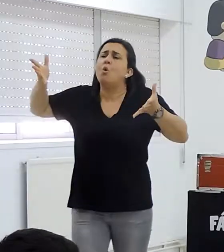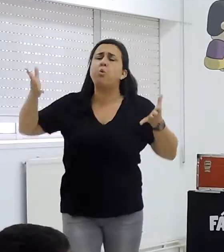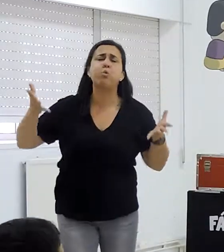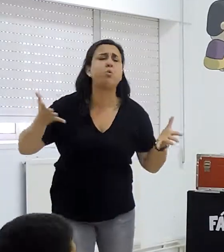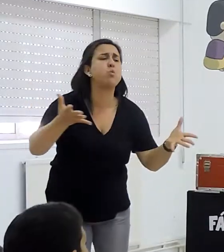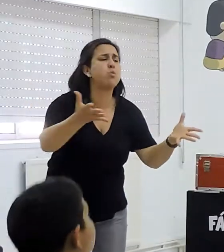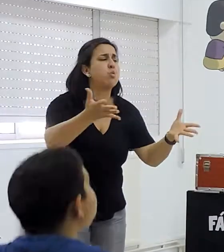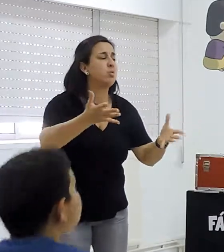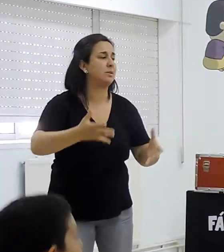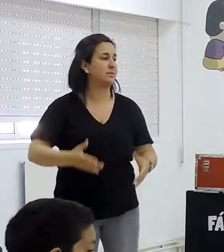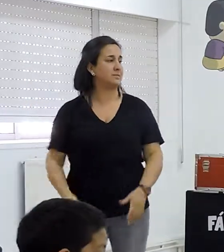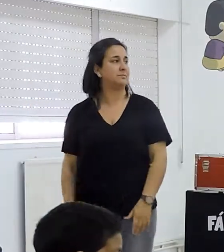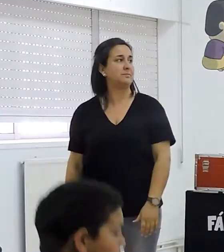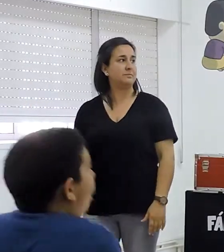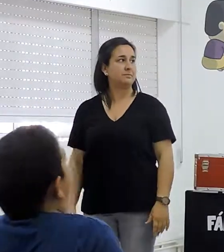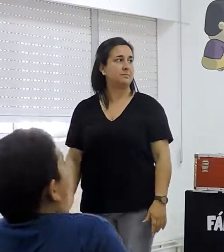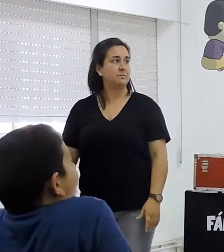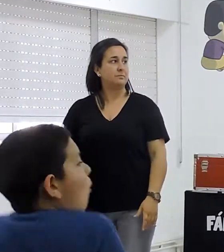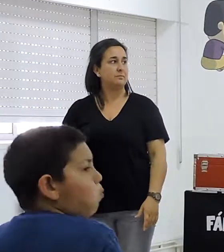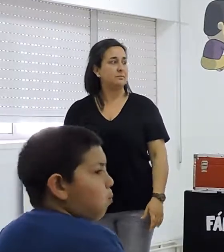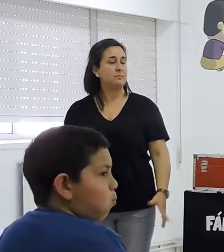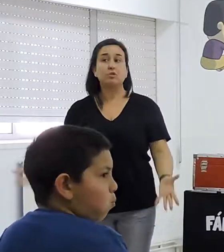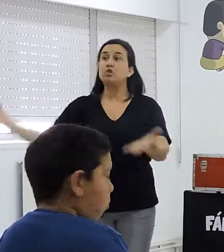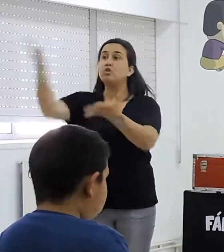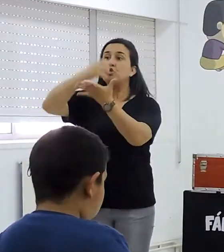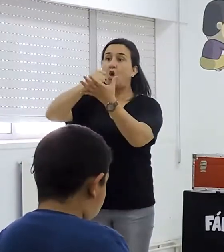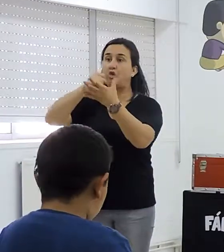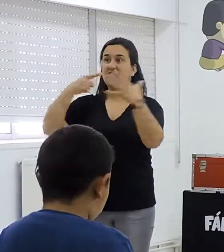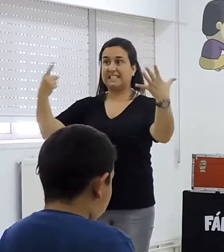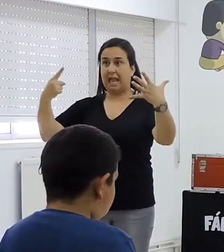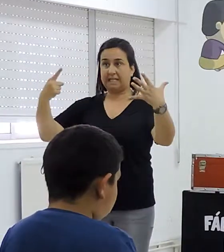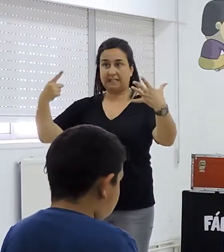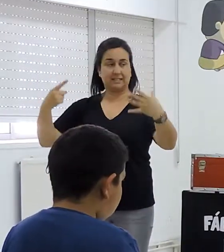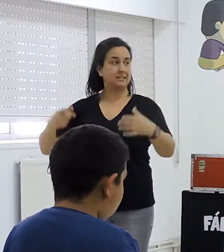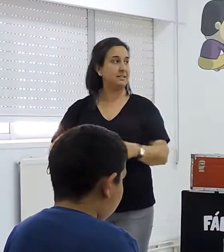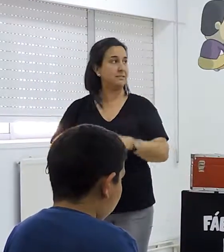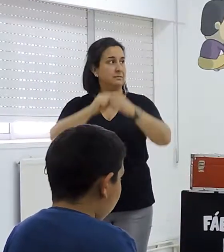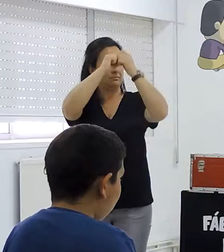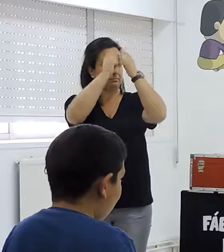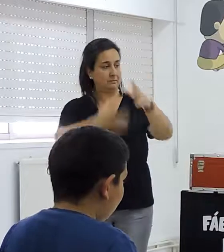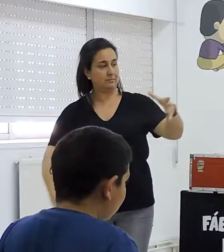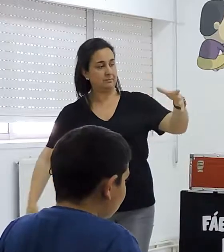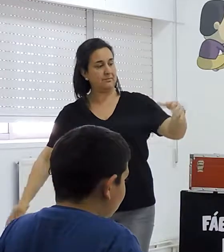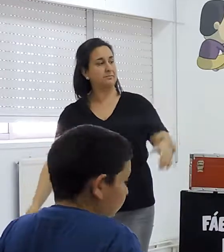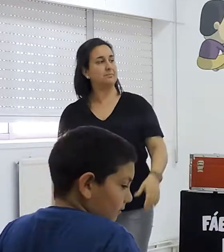soplamos. Para que estén todos los aros enlazados.